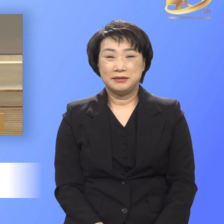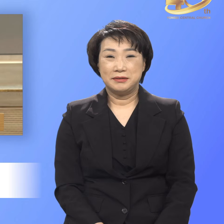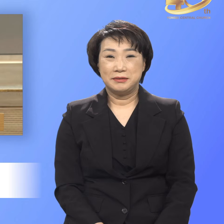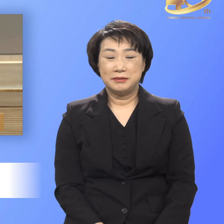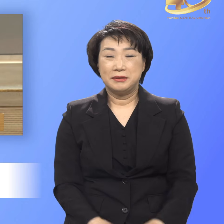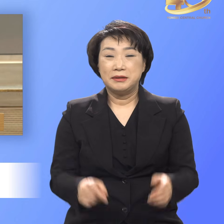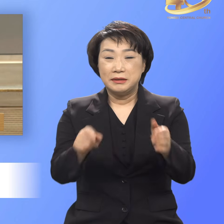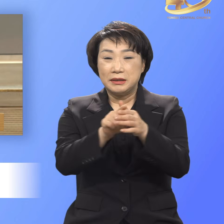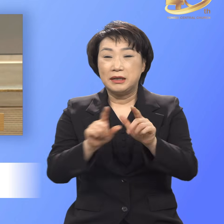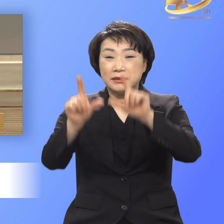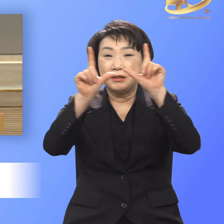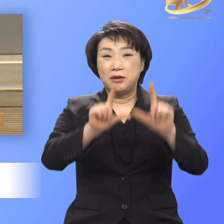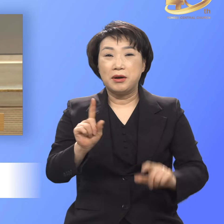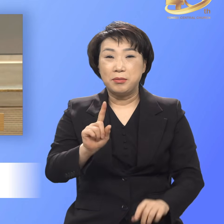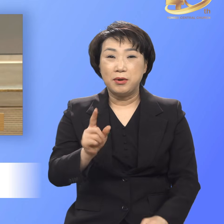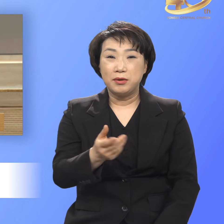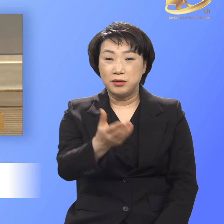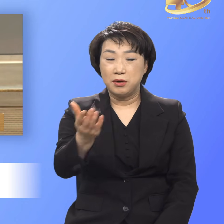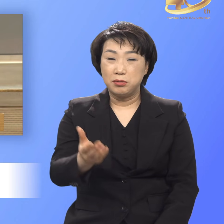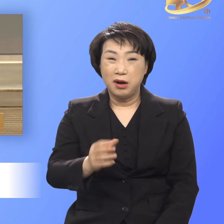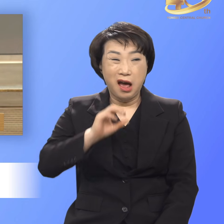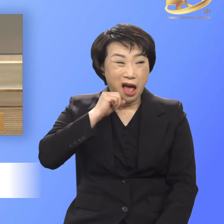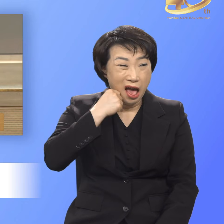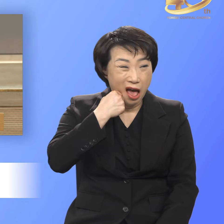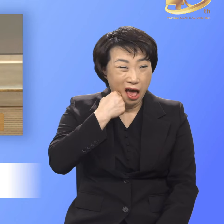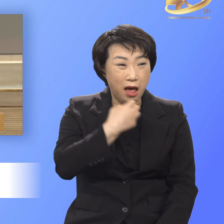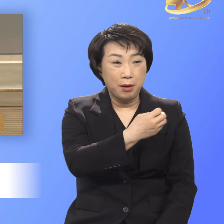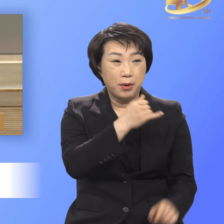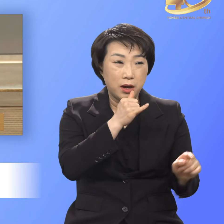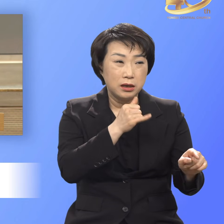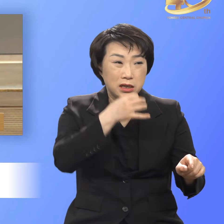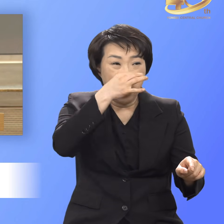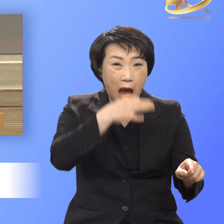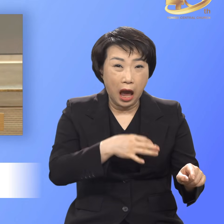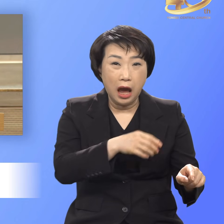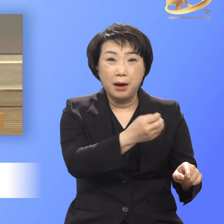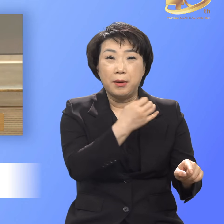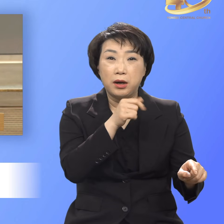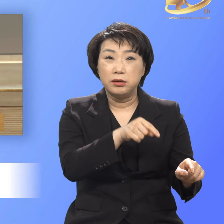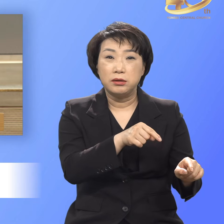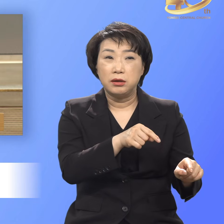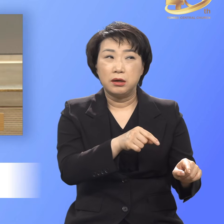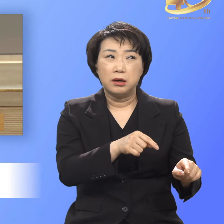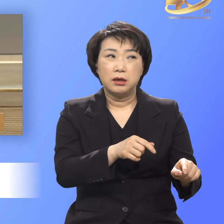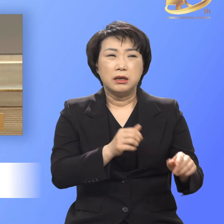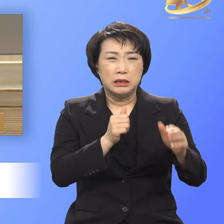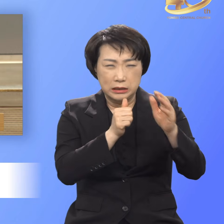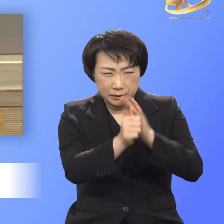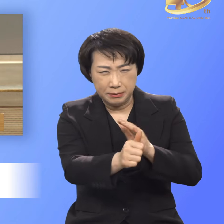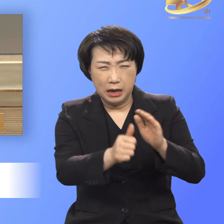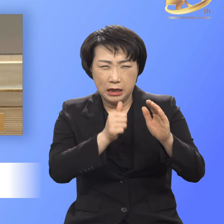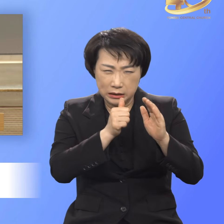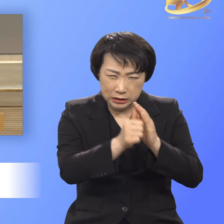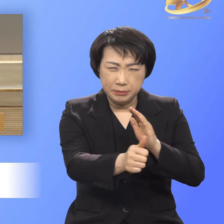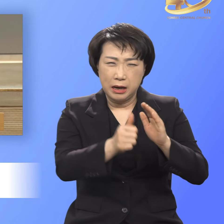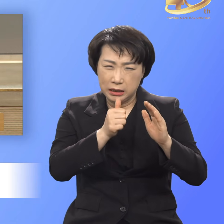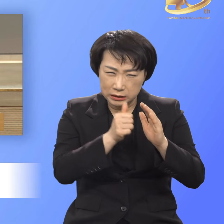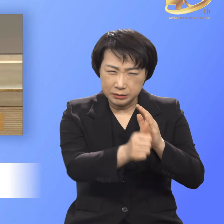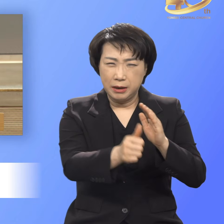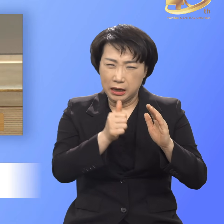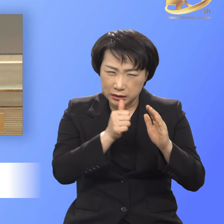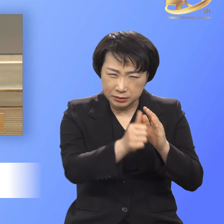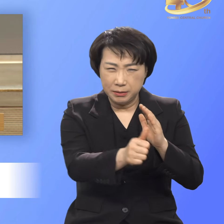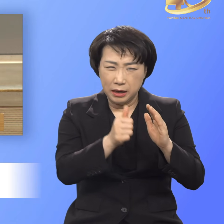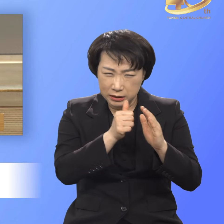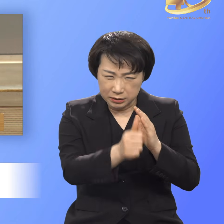그러니까 신앙생활 자체가 어렵대야. 힘들대야. 신방 또 가고 신방 또